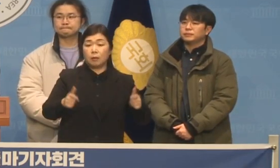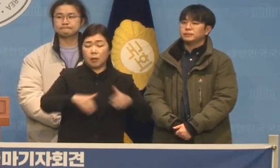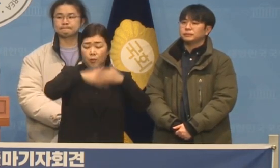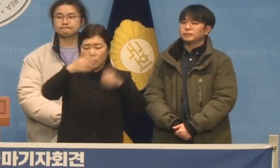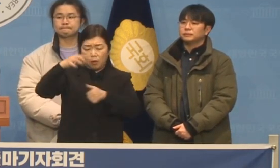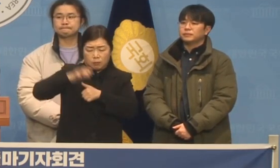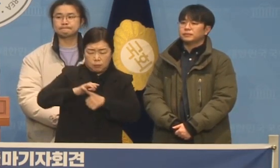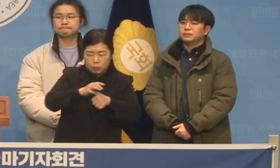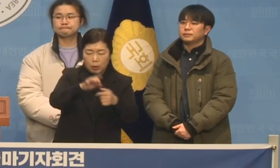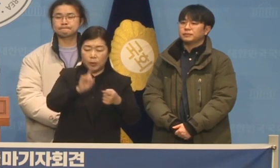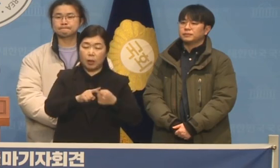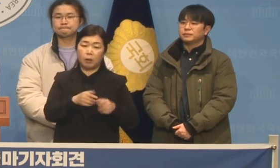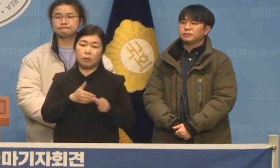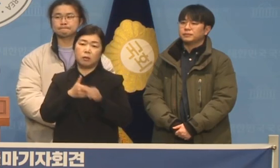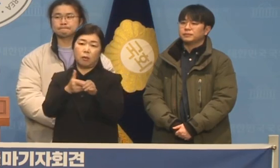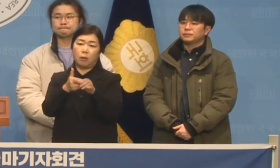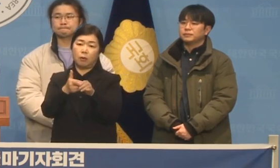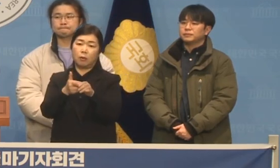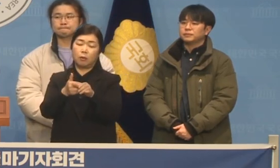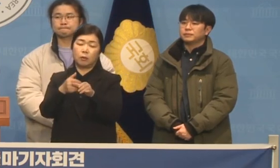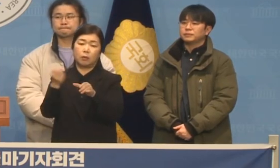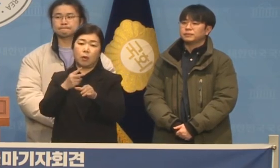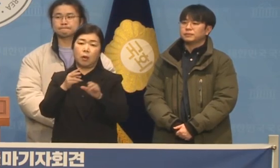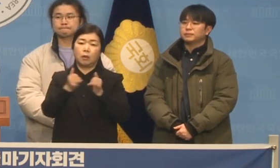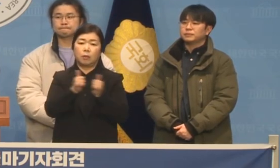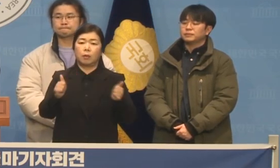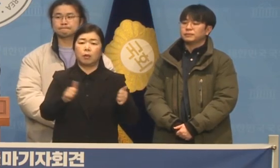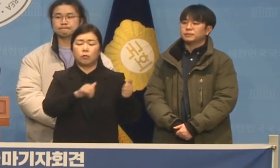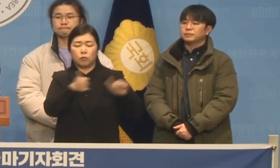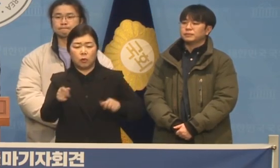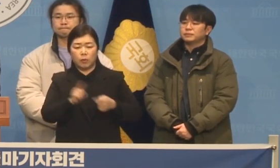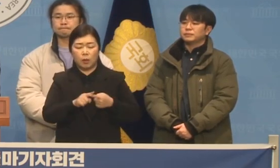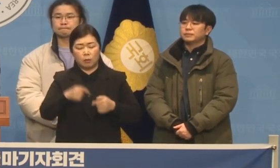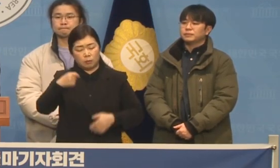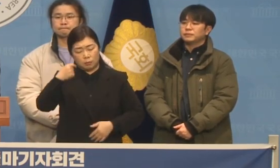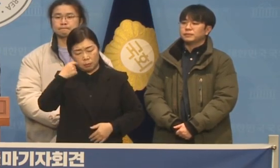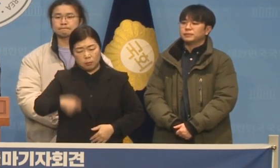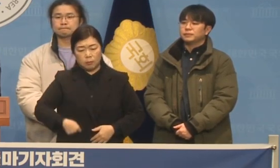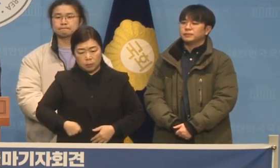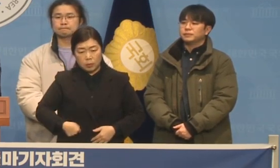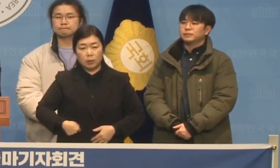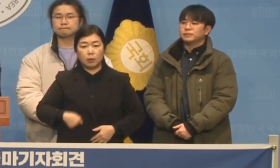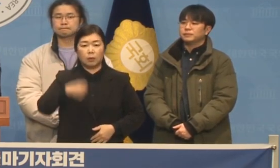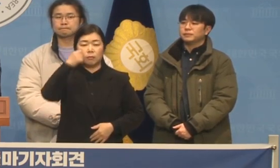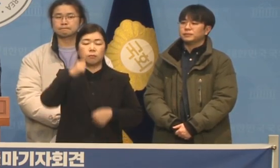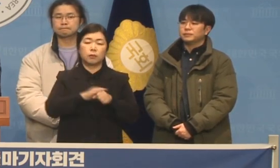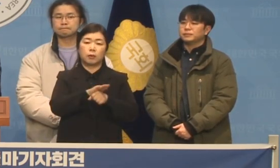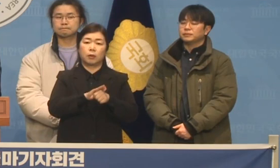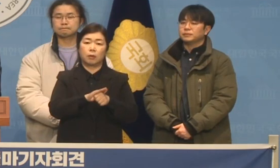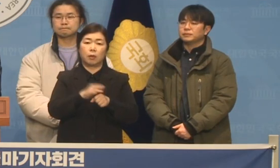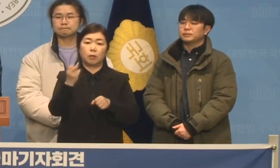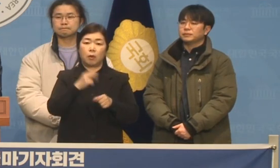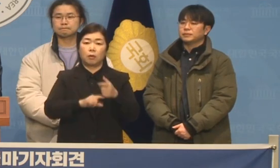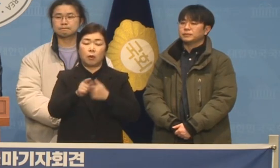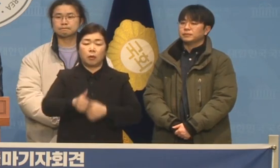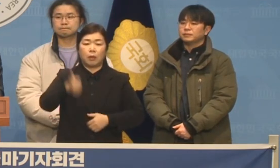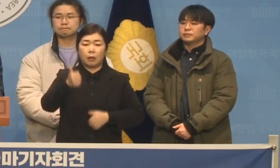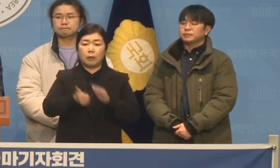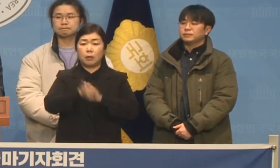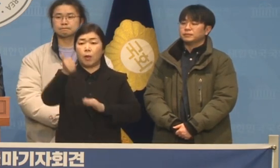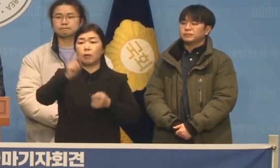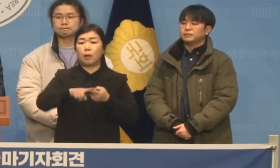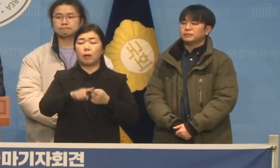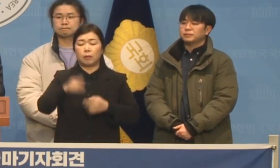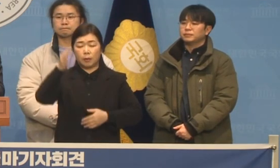억압에 대한 저항, 인간의 죽음에 대한 깊은 연민, 그리고 더 나은 사회에 대한 희망이었습니다. 17년